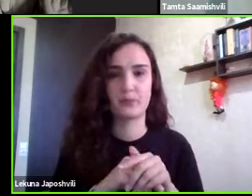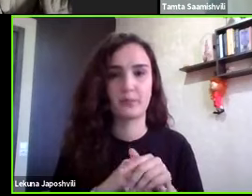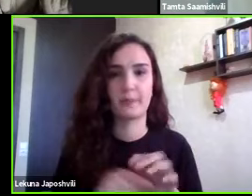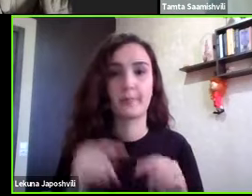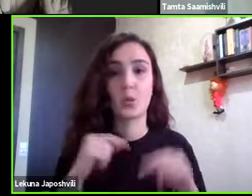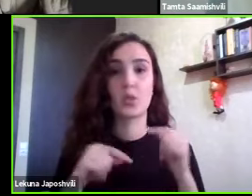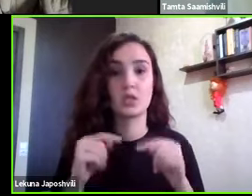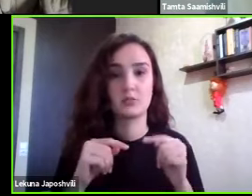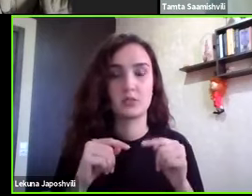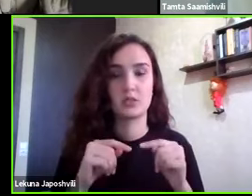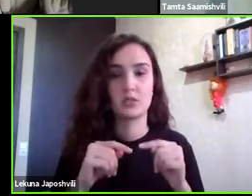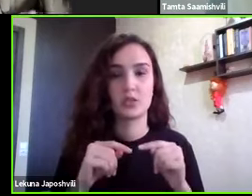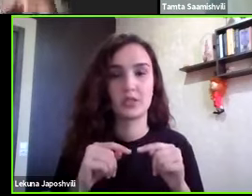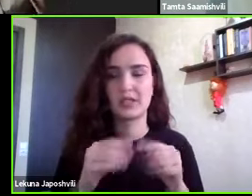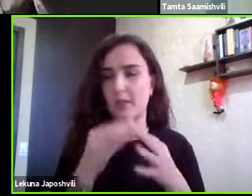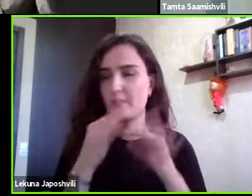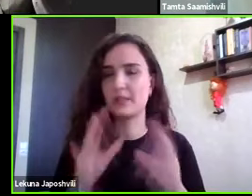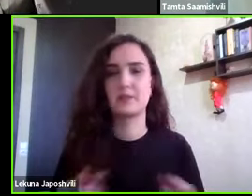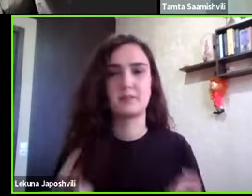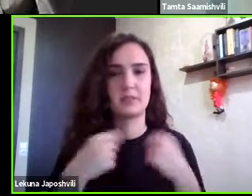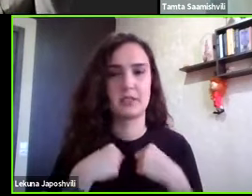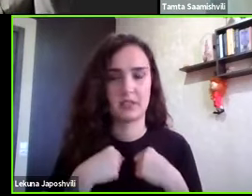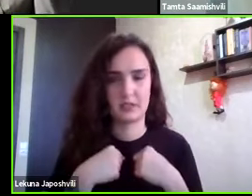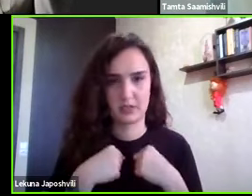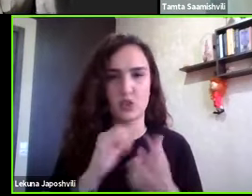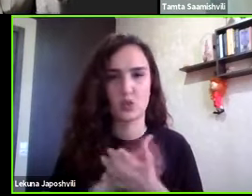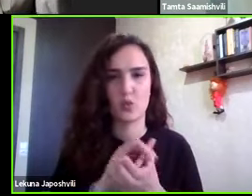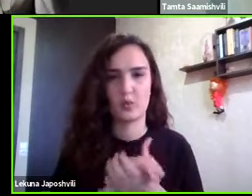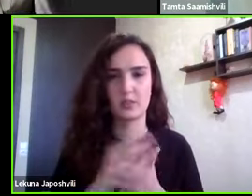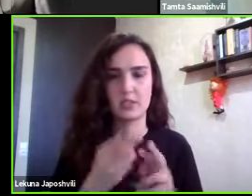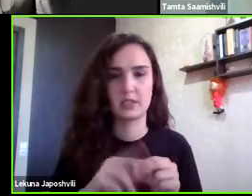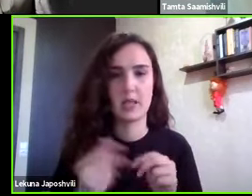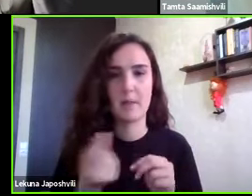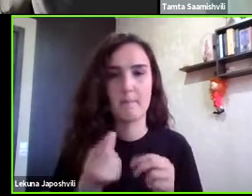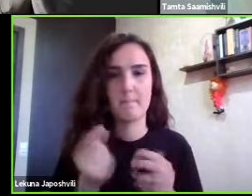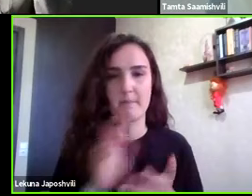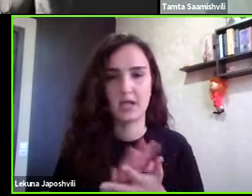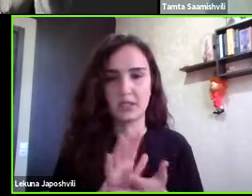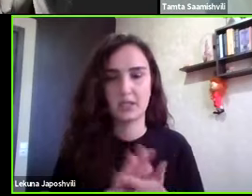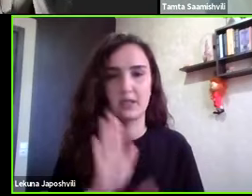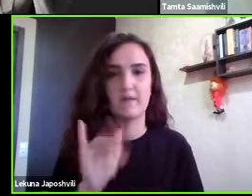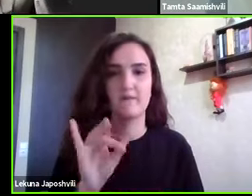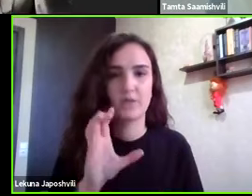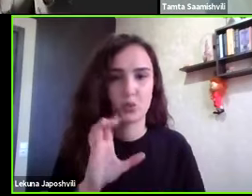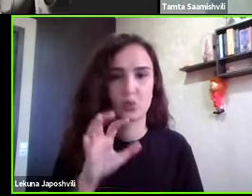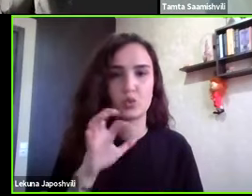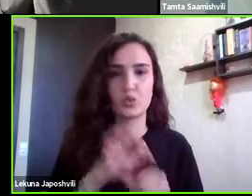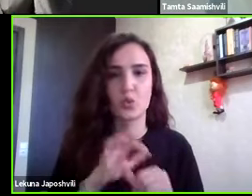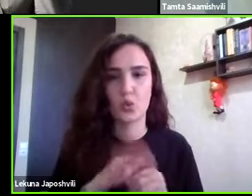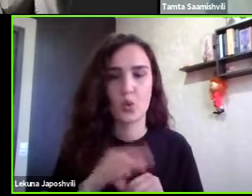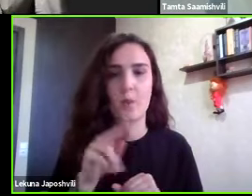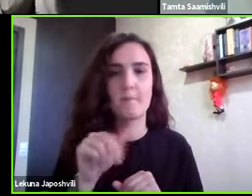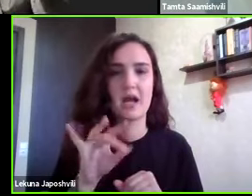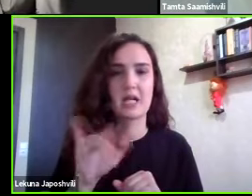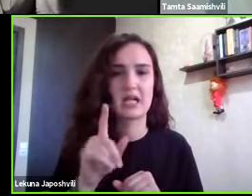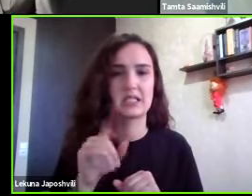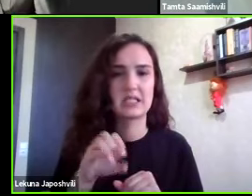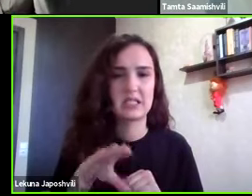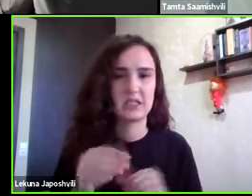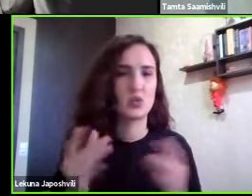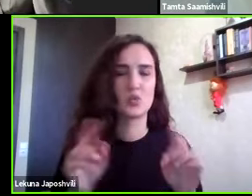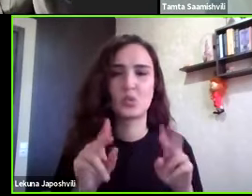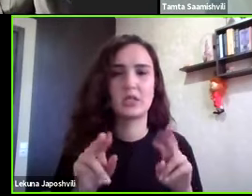ორგანიზმის შემოჭრილ ნებისმიერ აგენტს ცნობს. ეს არის ბაქტერია, ვირუსი, სოკო, პარაზიტი. სულ